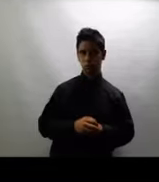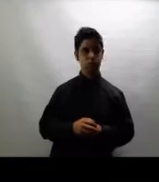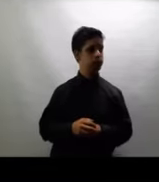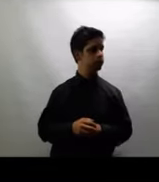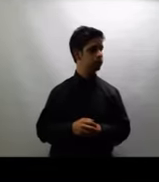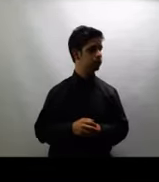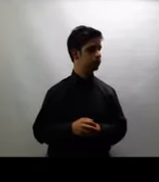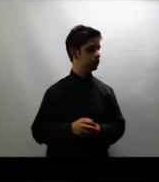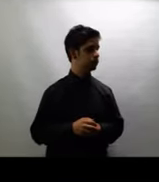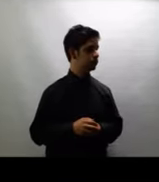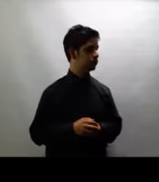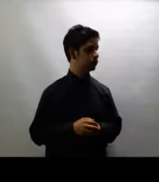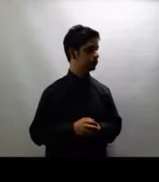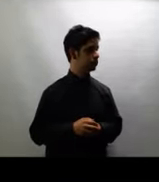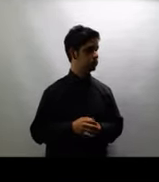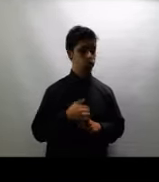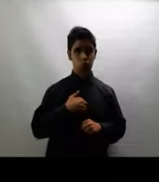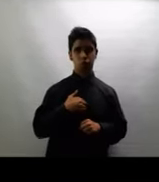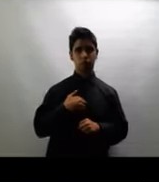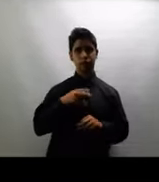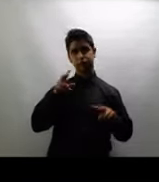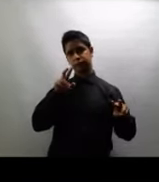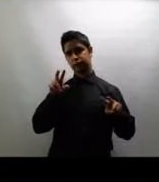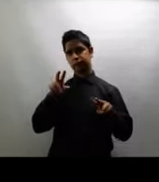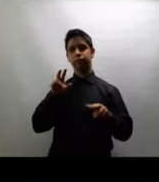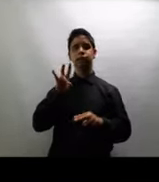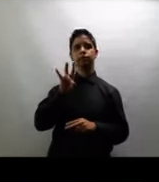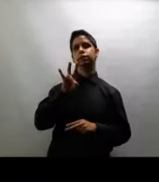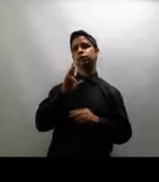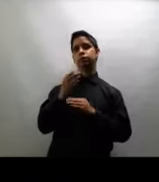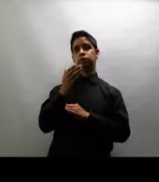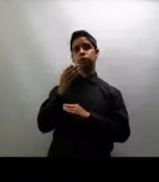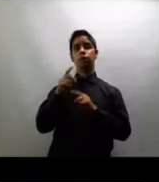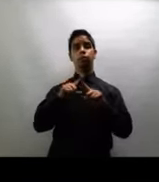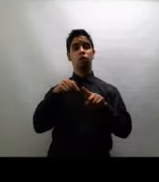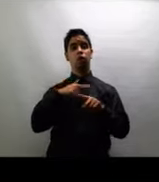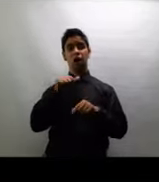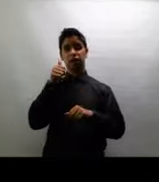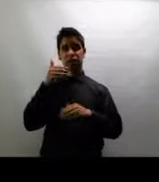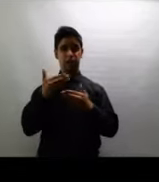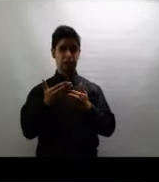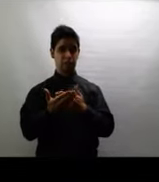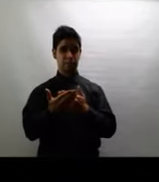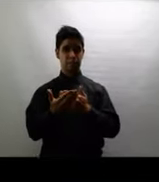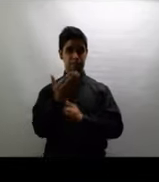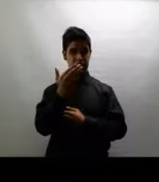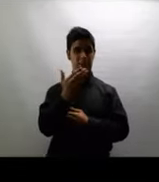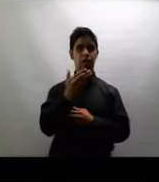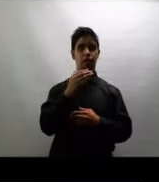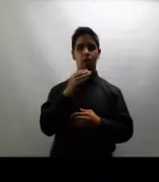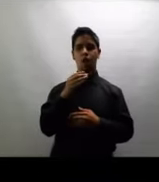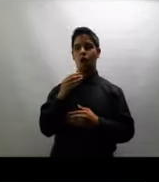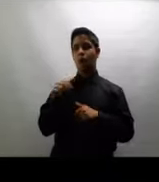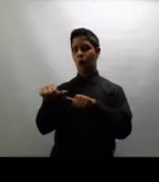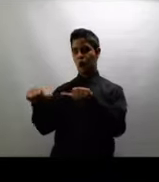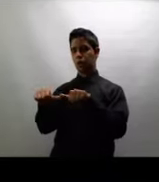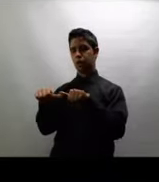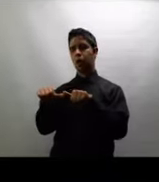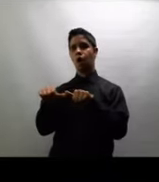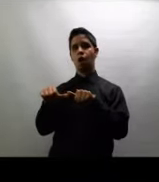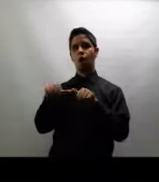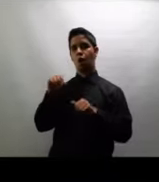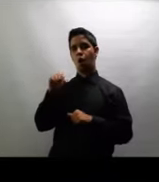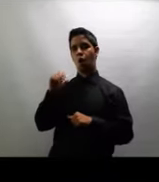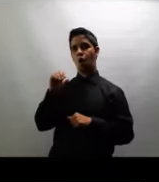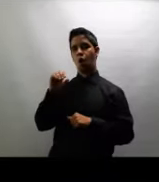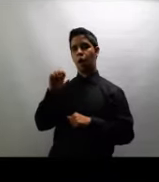temprano. Yo estaba pendiente desde las 7 de la mañana, pero era a las 10 de la mañana en la costa este. Ajá. Que es el área que nos corresponde a nosotros. Así es que a